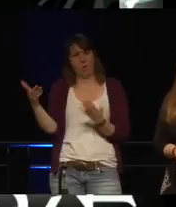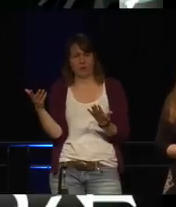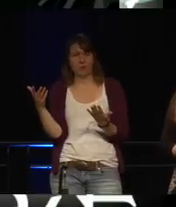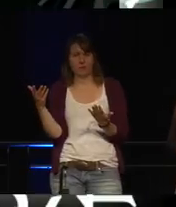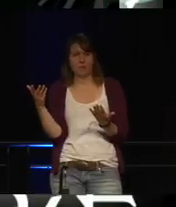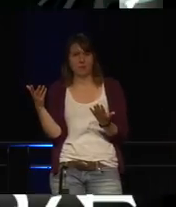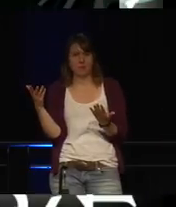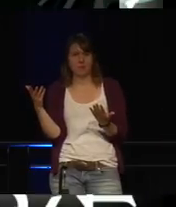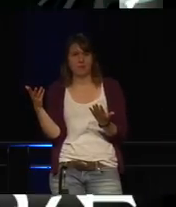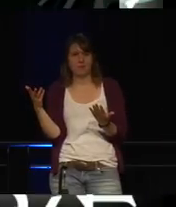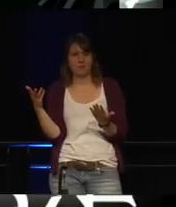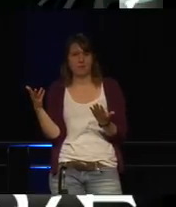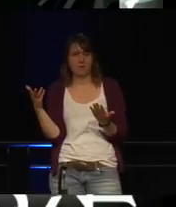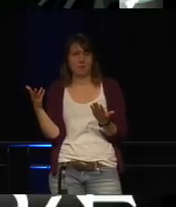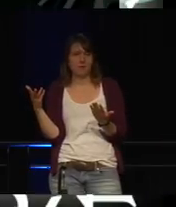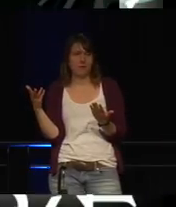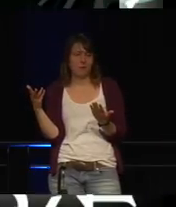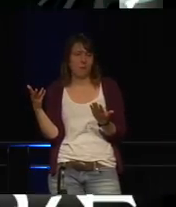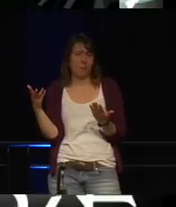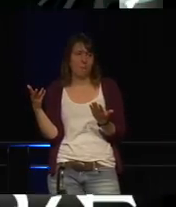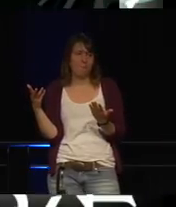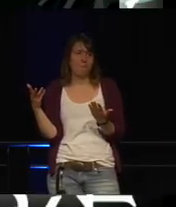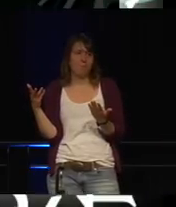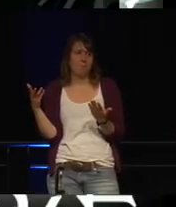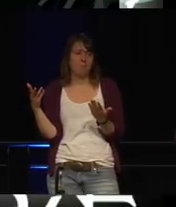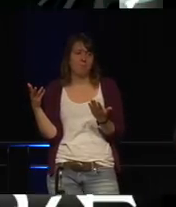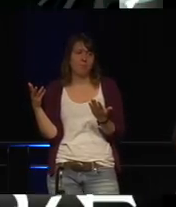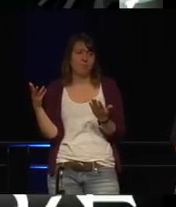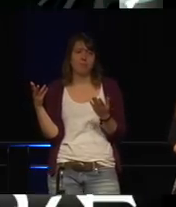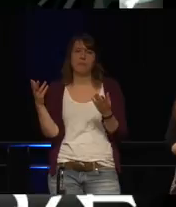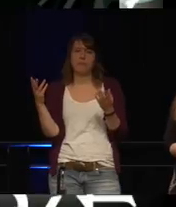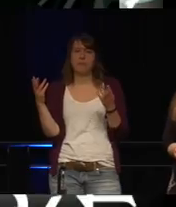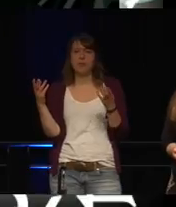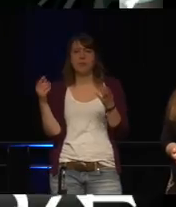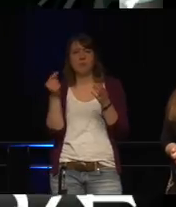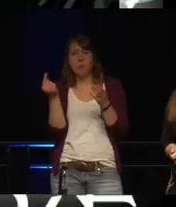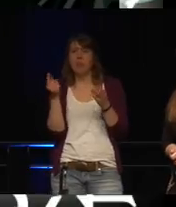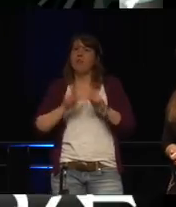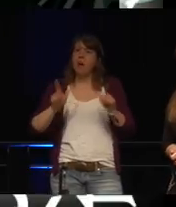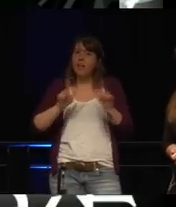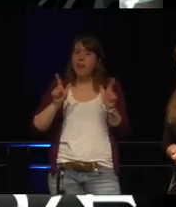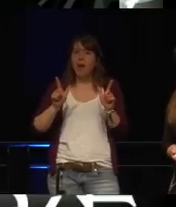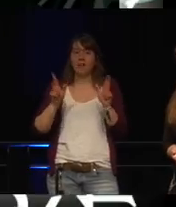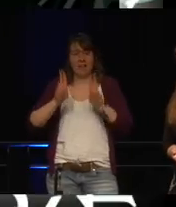que están investigando la seguridad en su tiempo